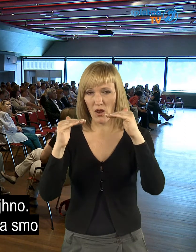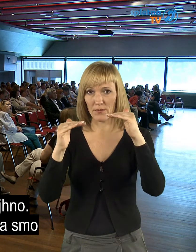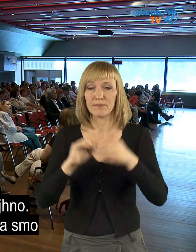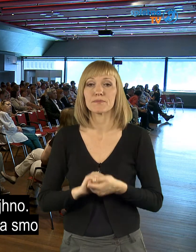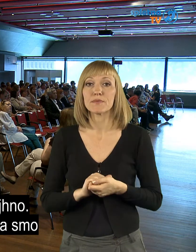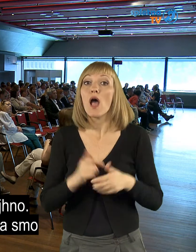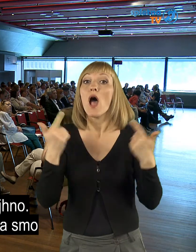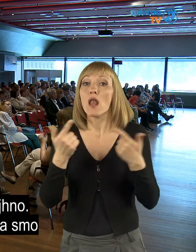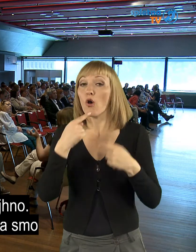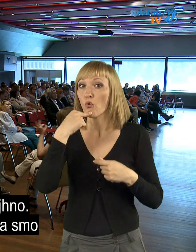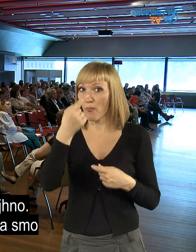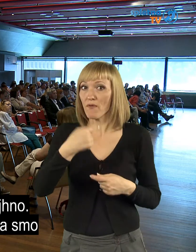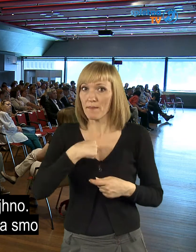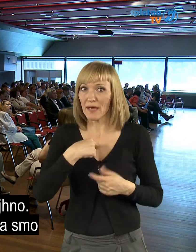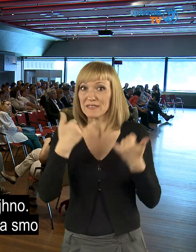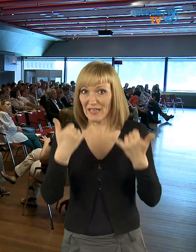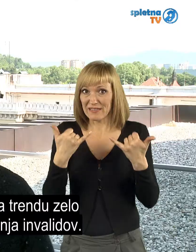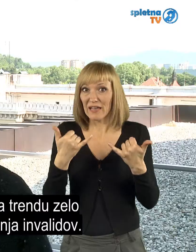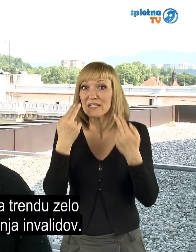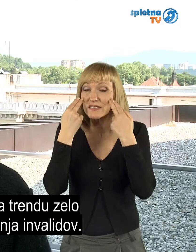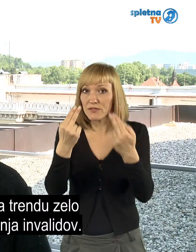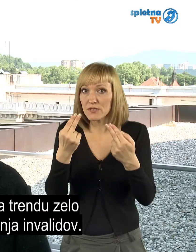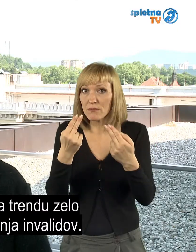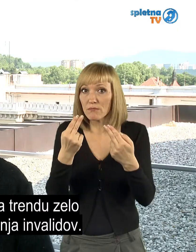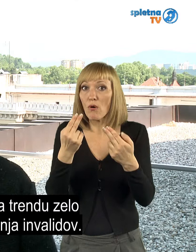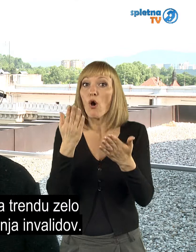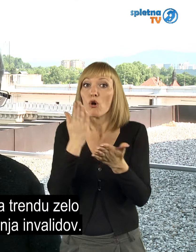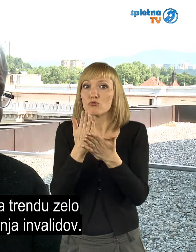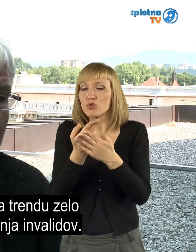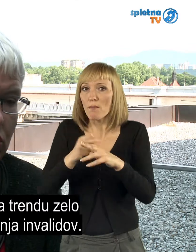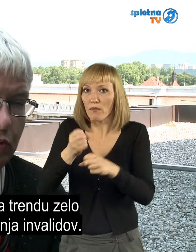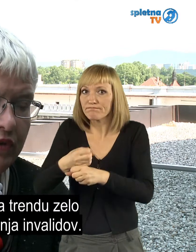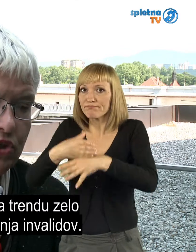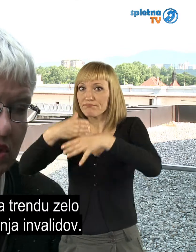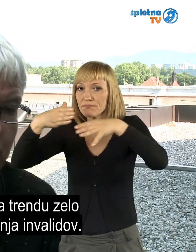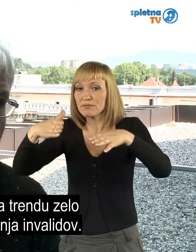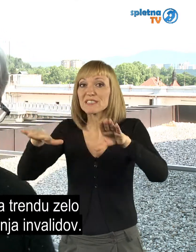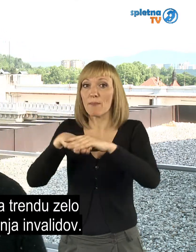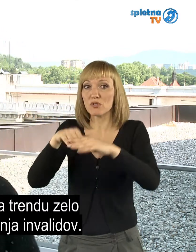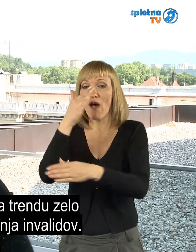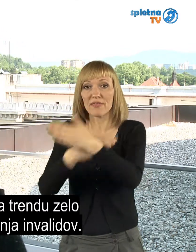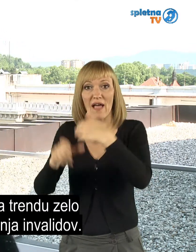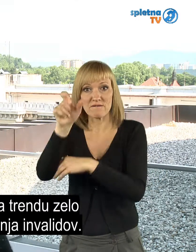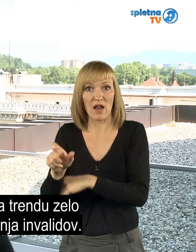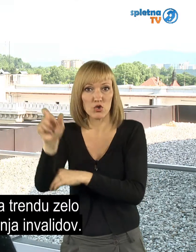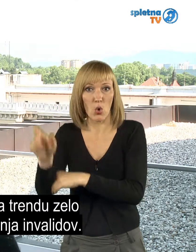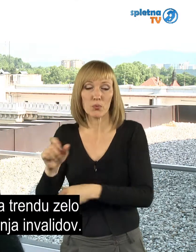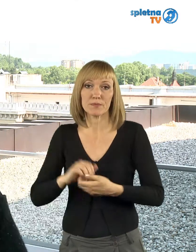zelo malo. Lahko povem, da danes smo pravzaprav priča trendu zelo povečanja zaposlovanja